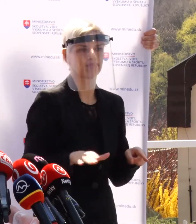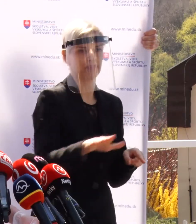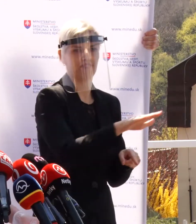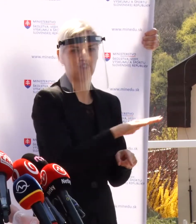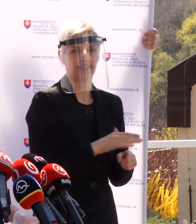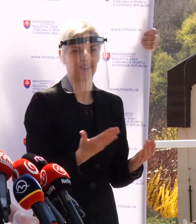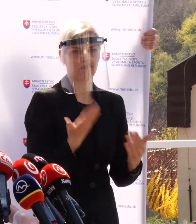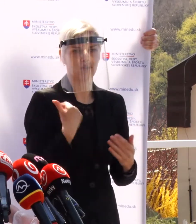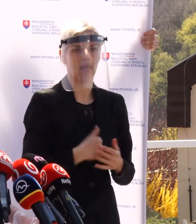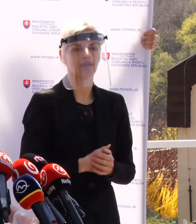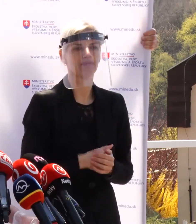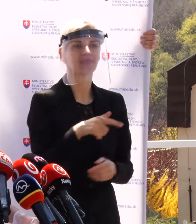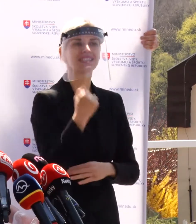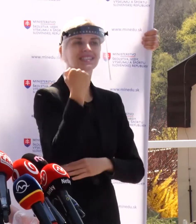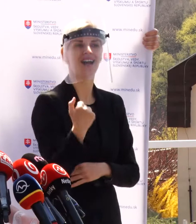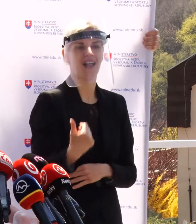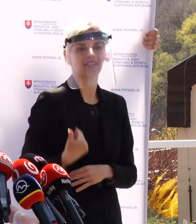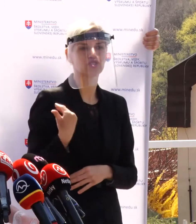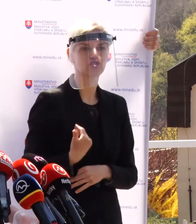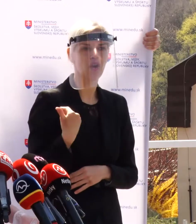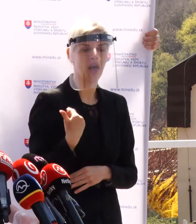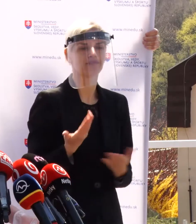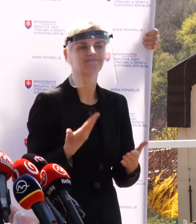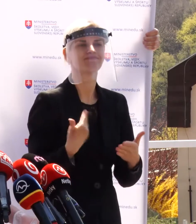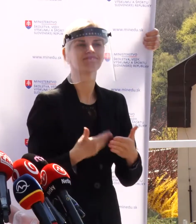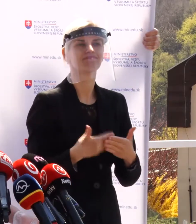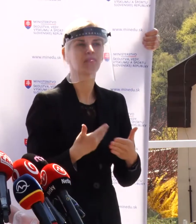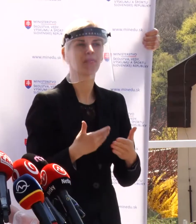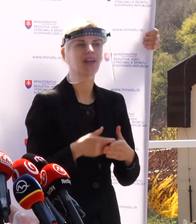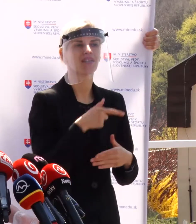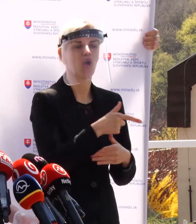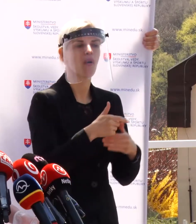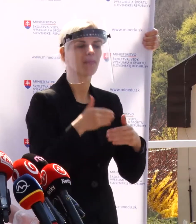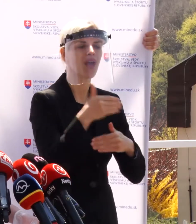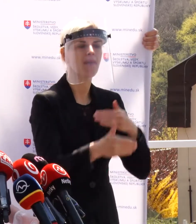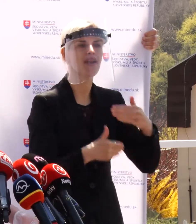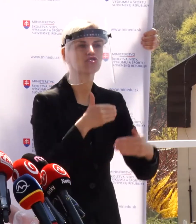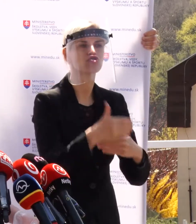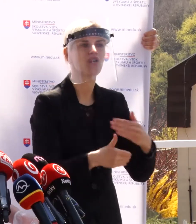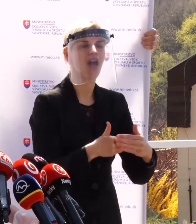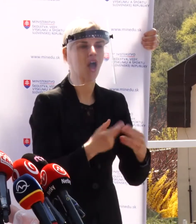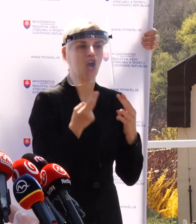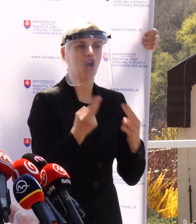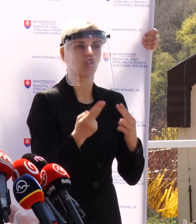dodržaná. Na základných školách sa preto pri priebežnom hodnotení počas